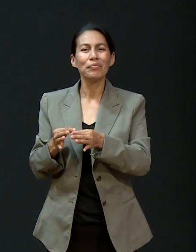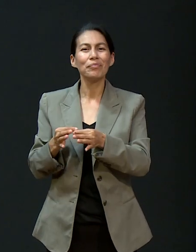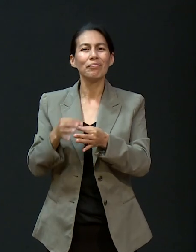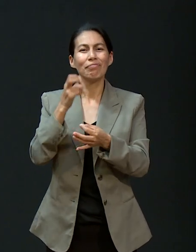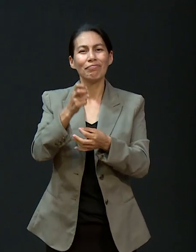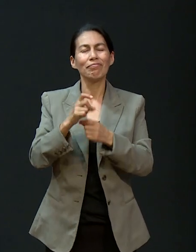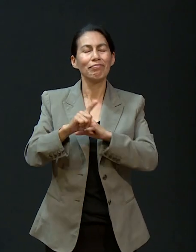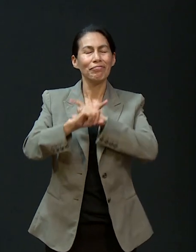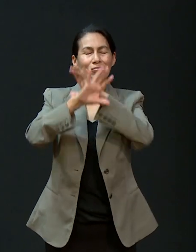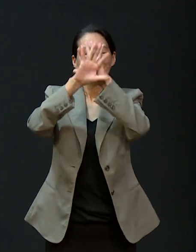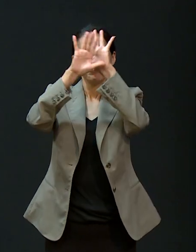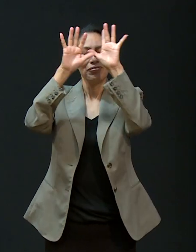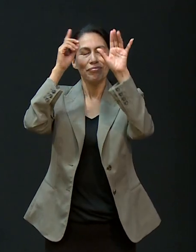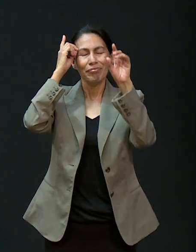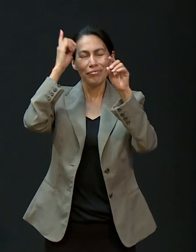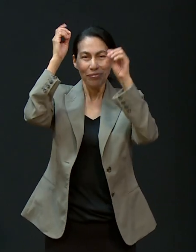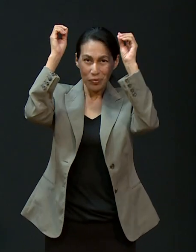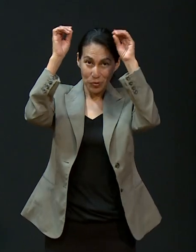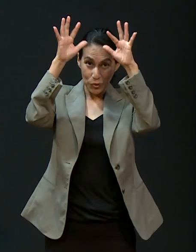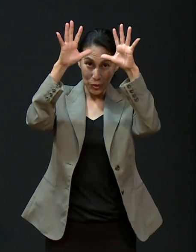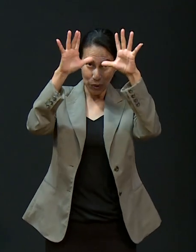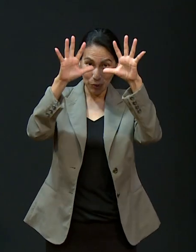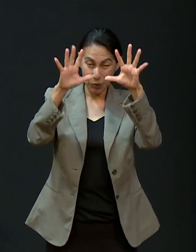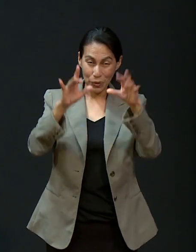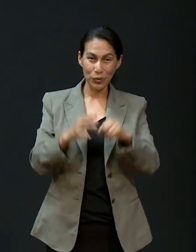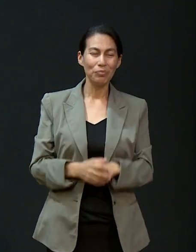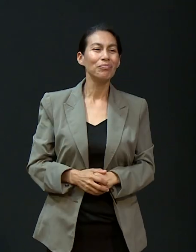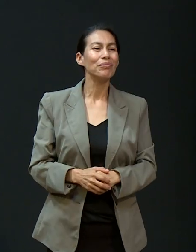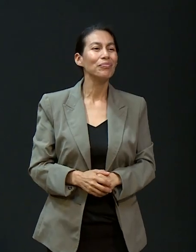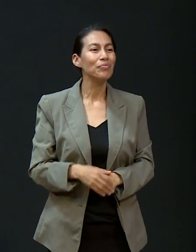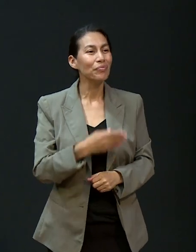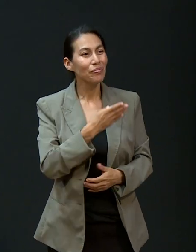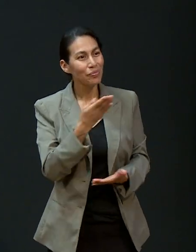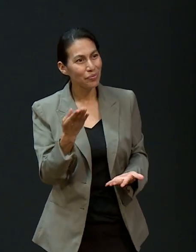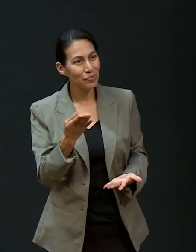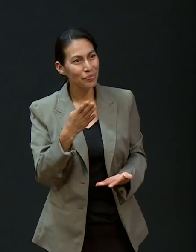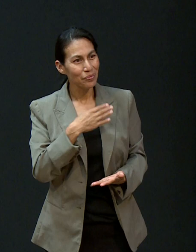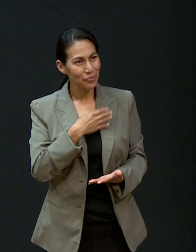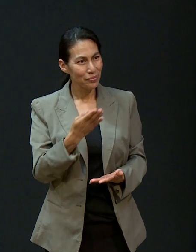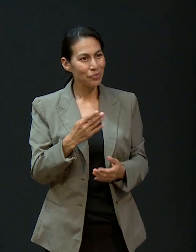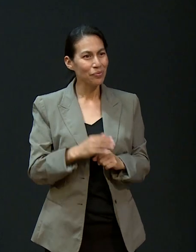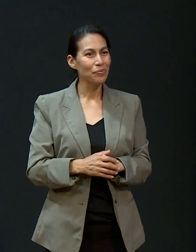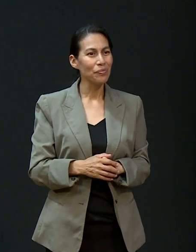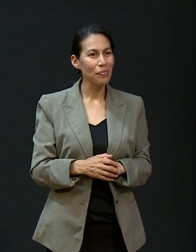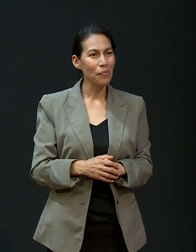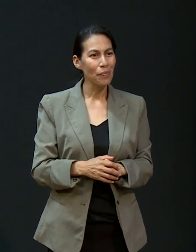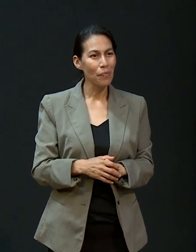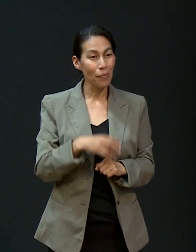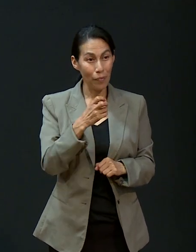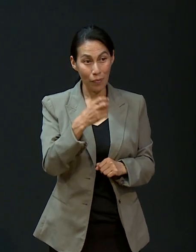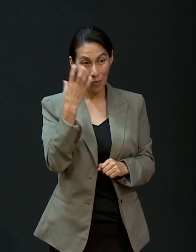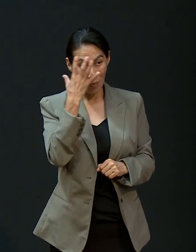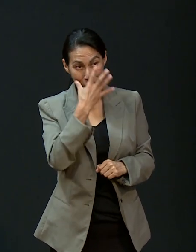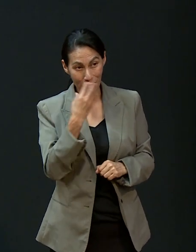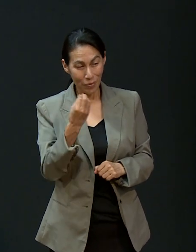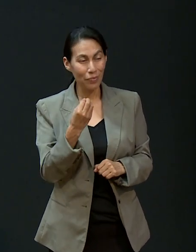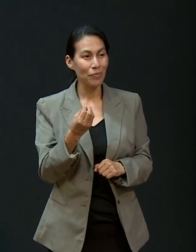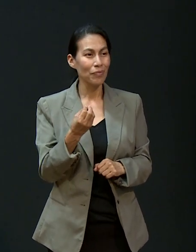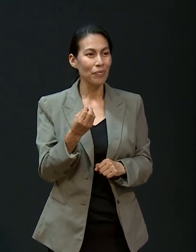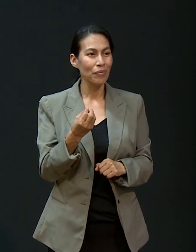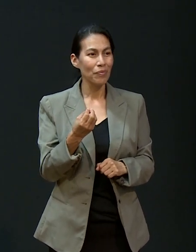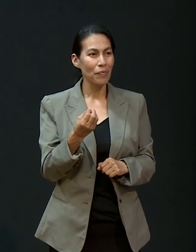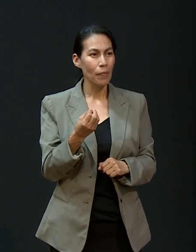guerreras de la oración para que veamos la gloria de Dios brillar. Amén. Bueno, esto es un episodio